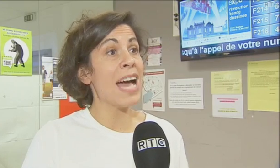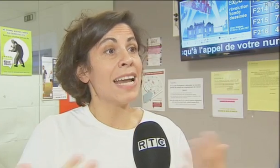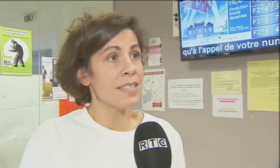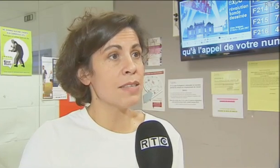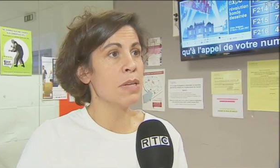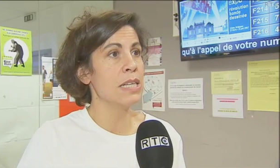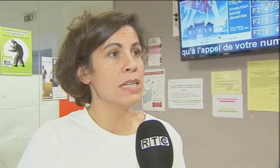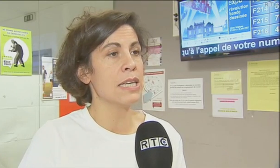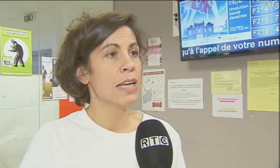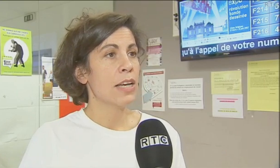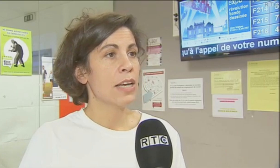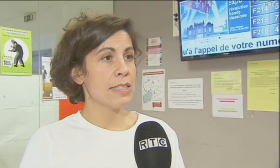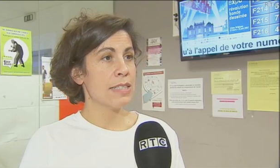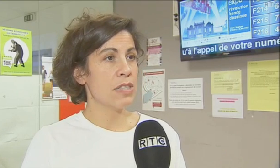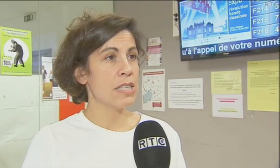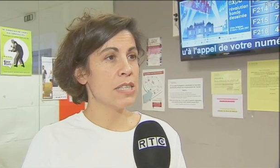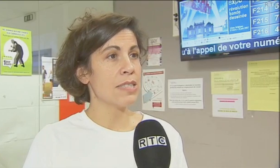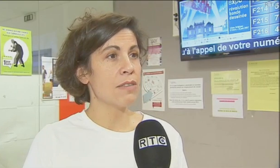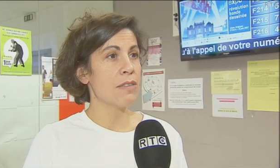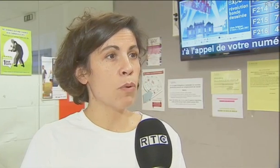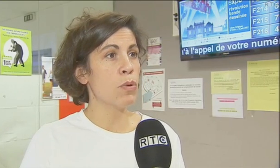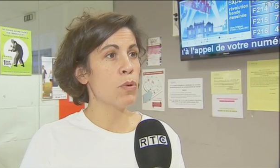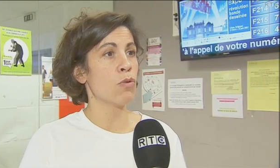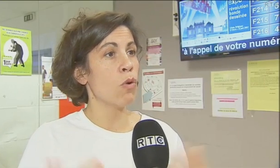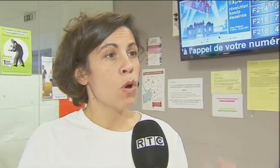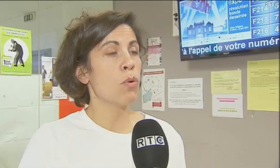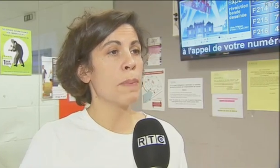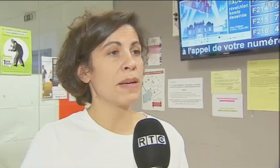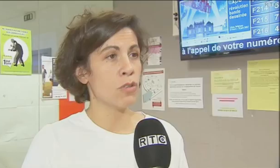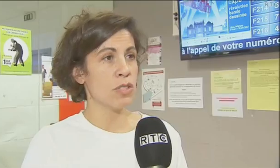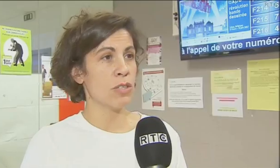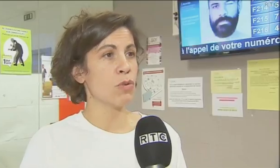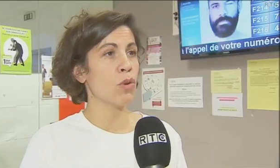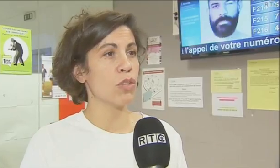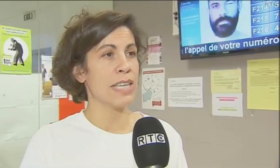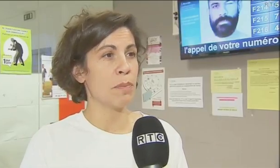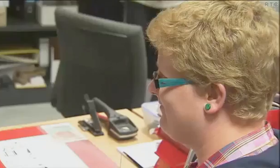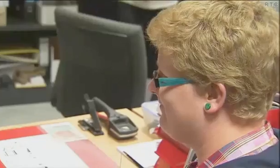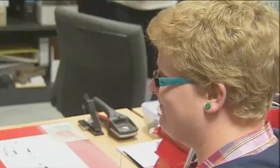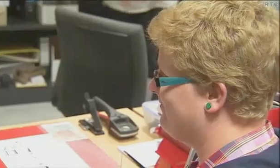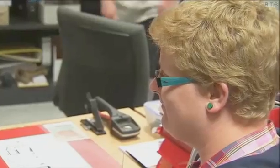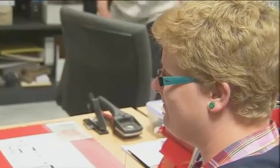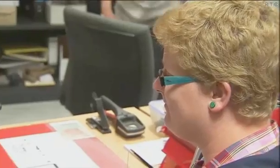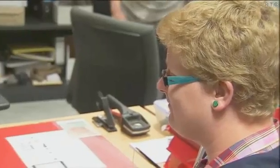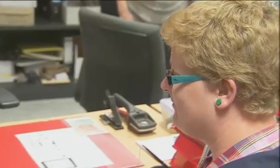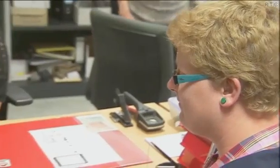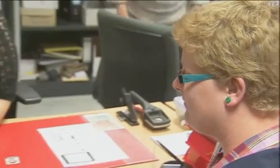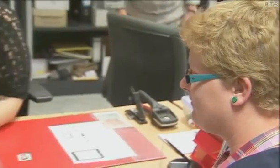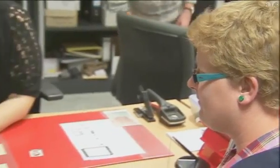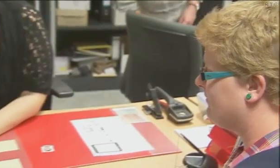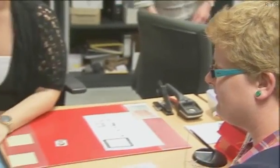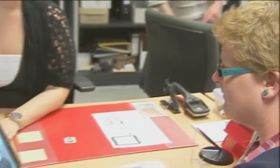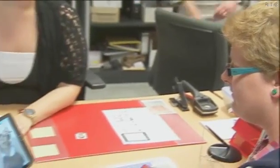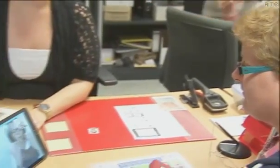à l'accessibilité des services état civil population pour les personnes en situation de handicap. Pour les personnes sourdes, il est